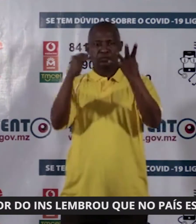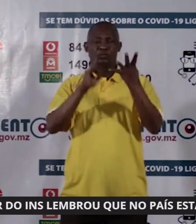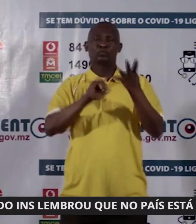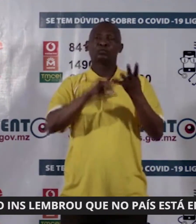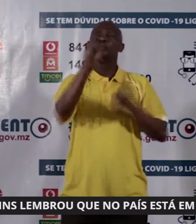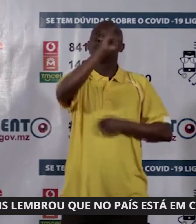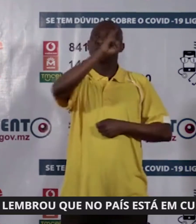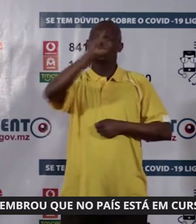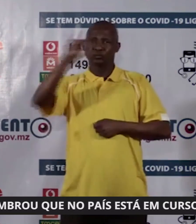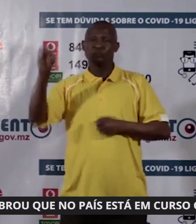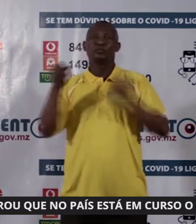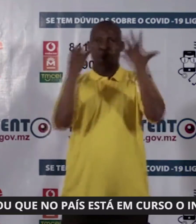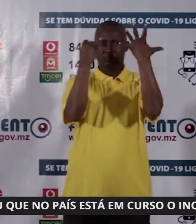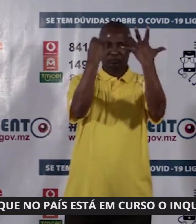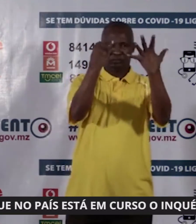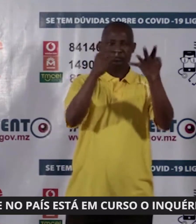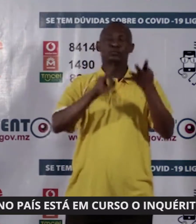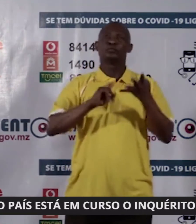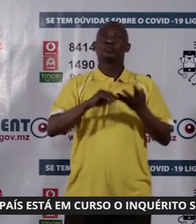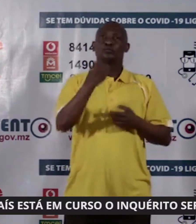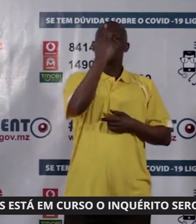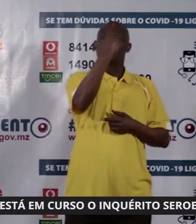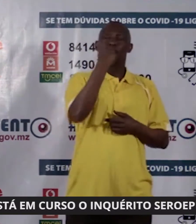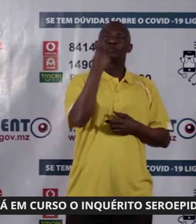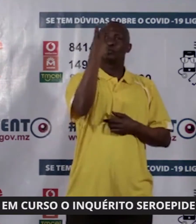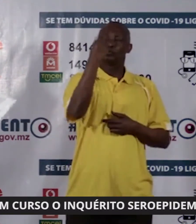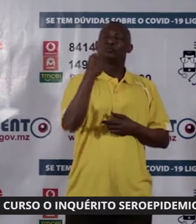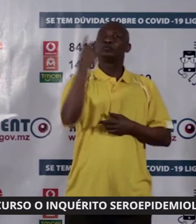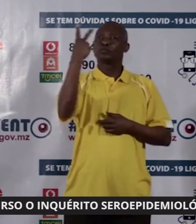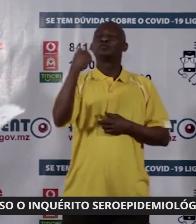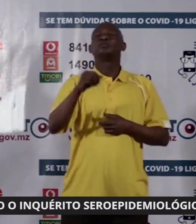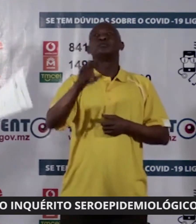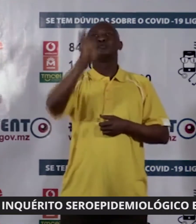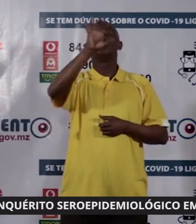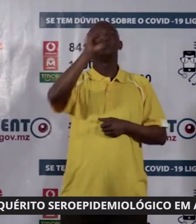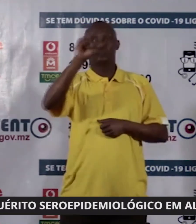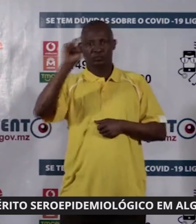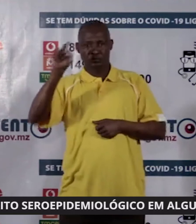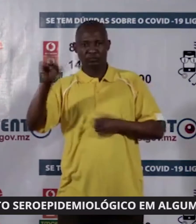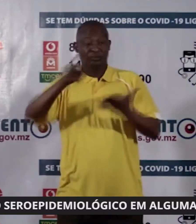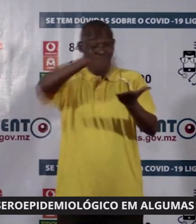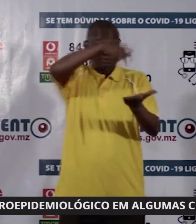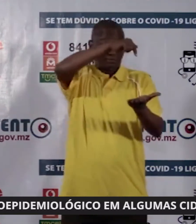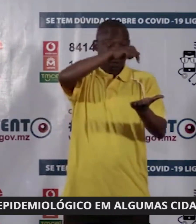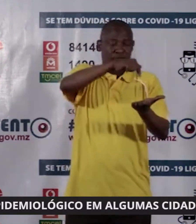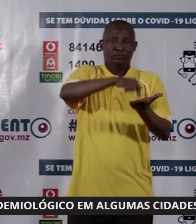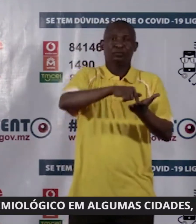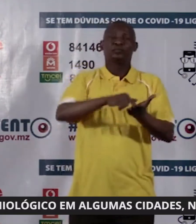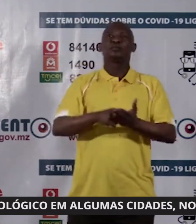em Gaza, 320 na província de Maputo e a cidade com 679 casos.